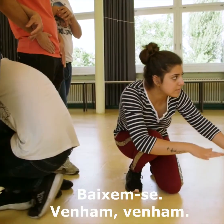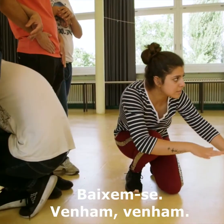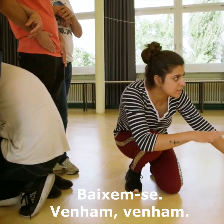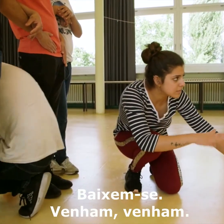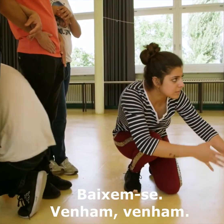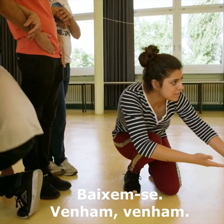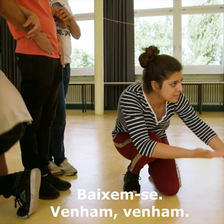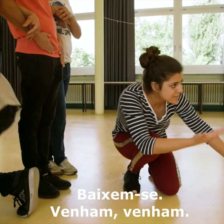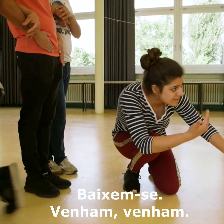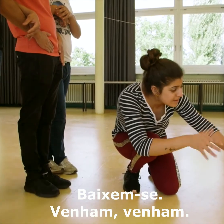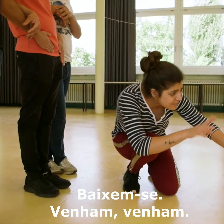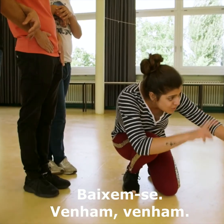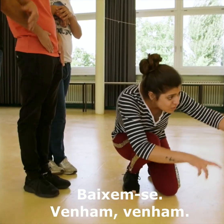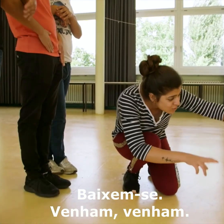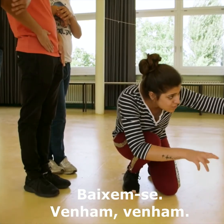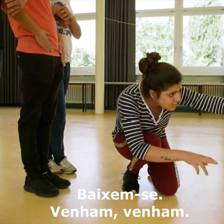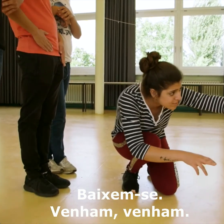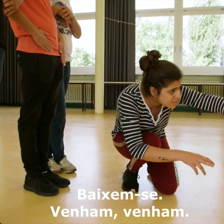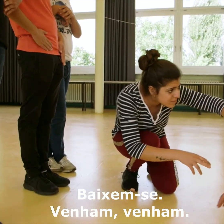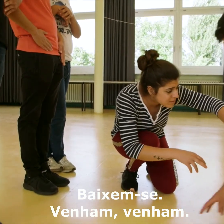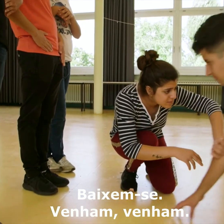Vamos, agachem-se. Venham.